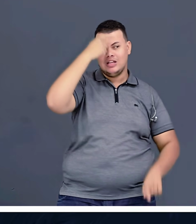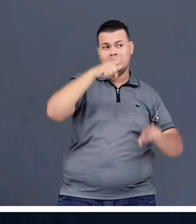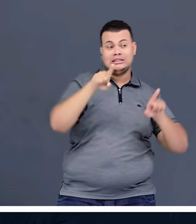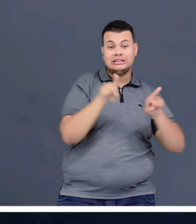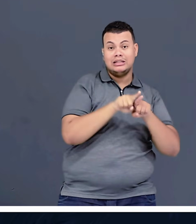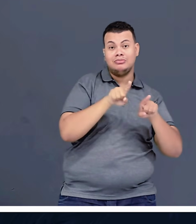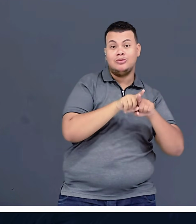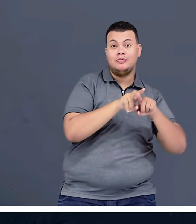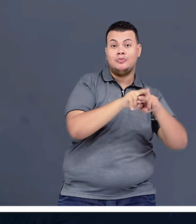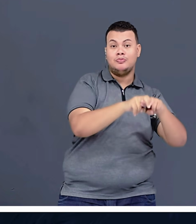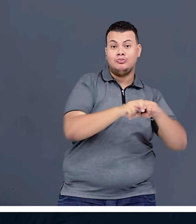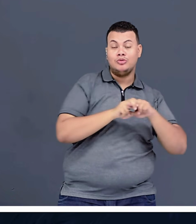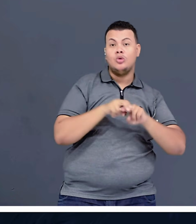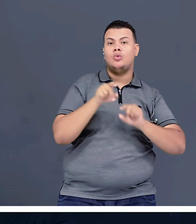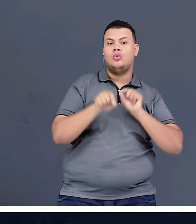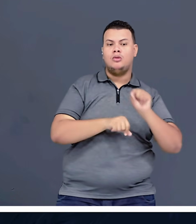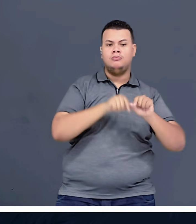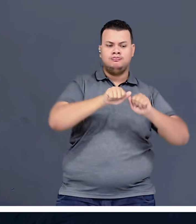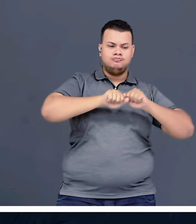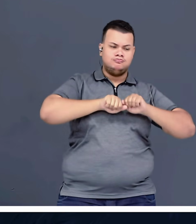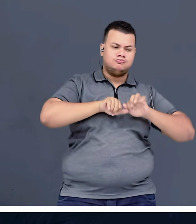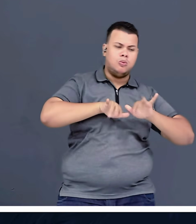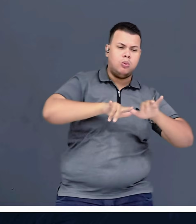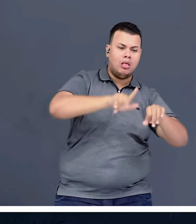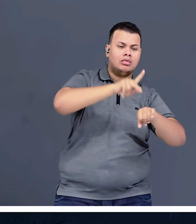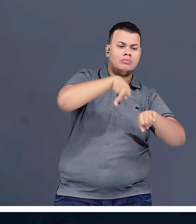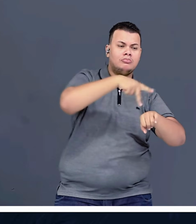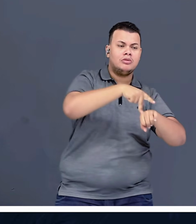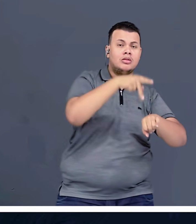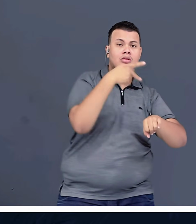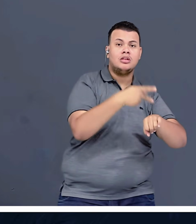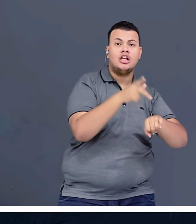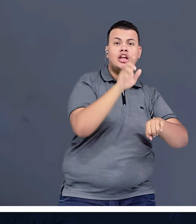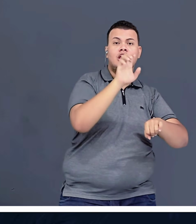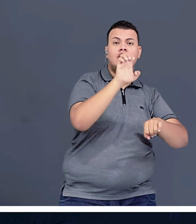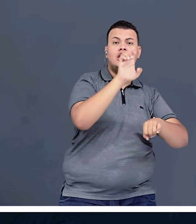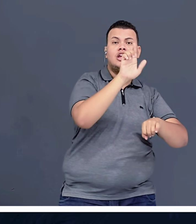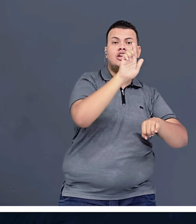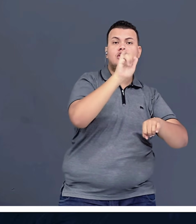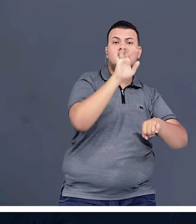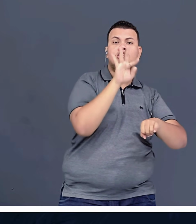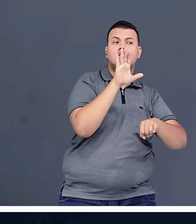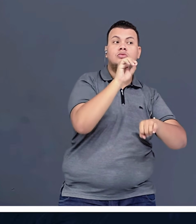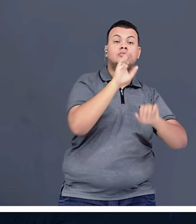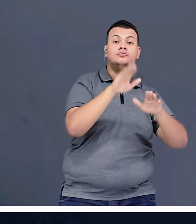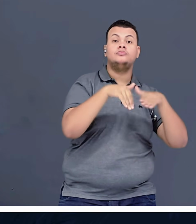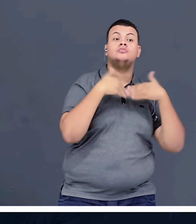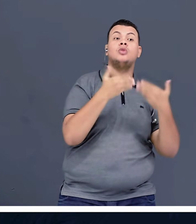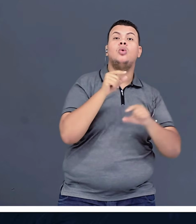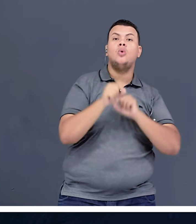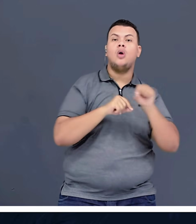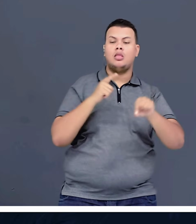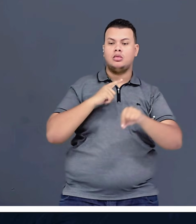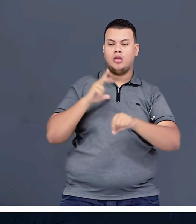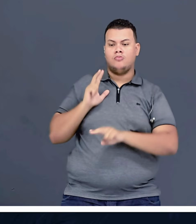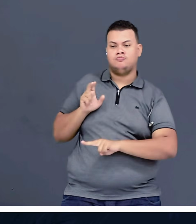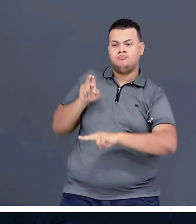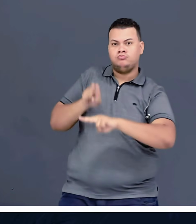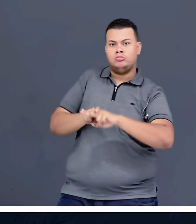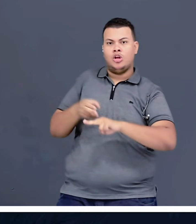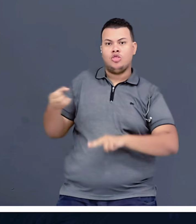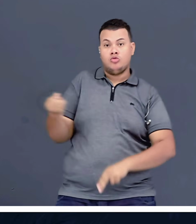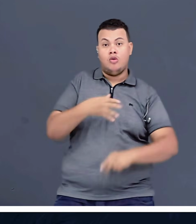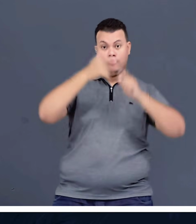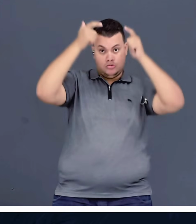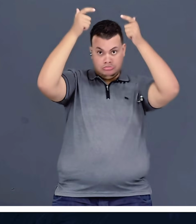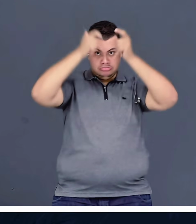Tanto que encheram o país. Qual país? O Egito. Então subiu ao trono do Egito um novo